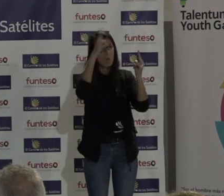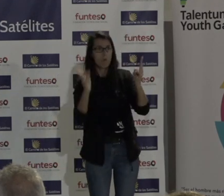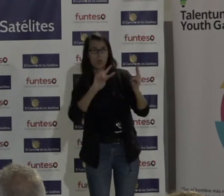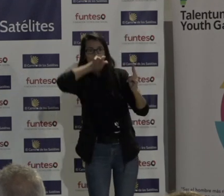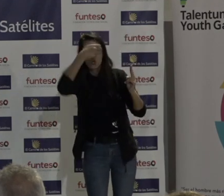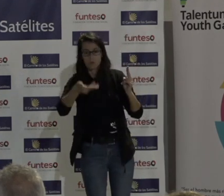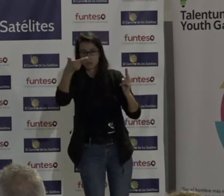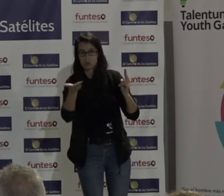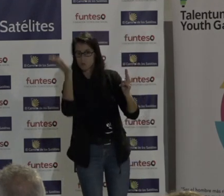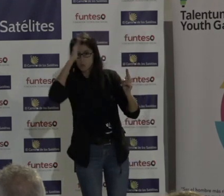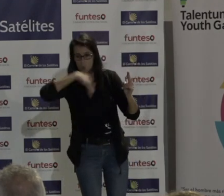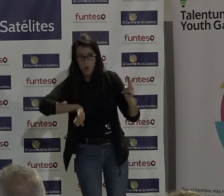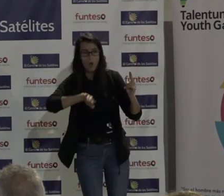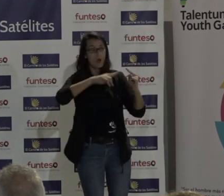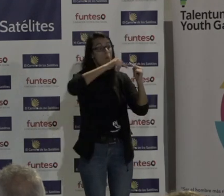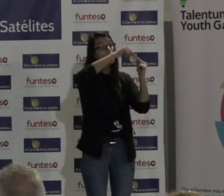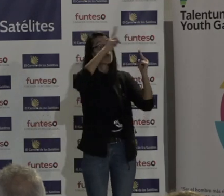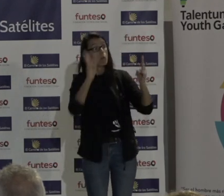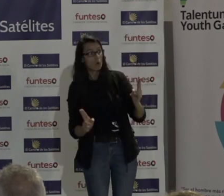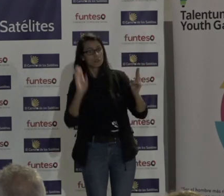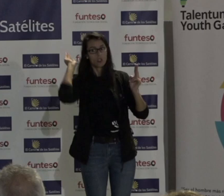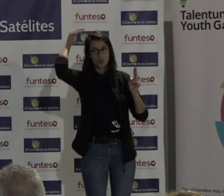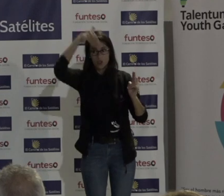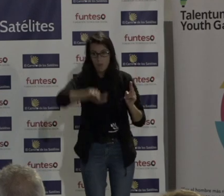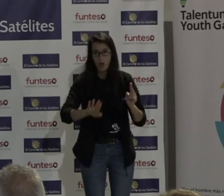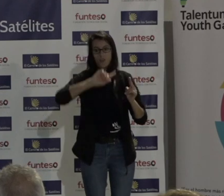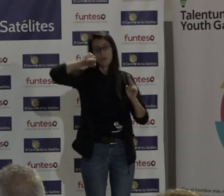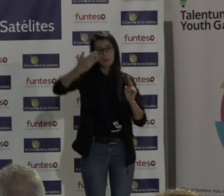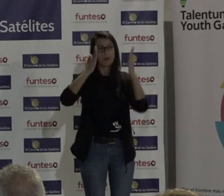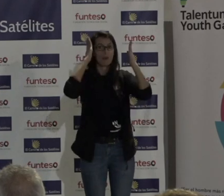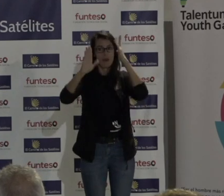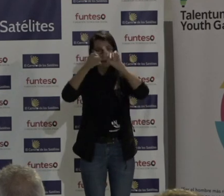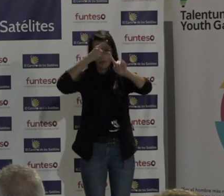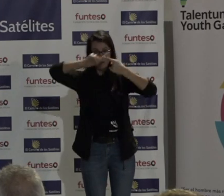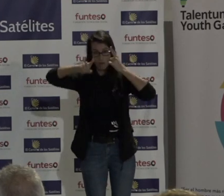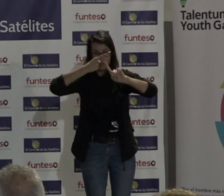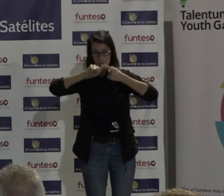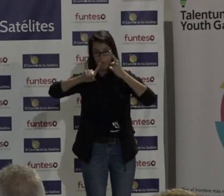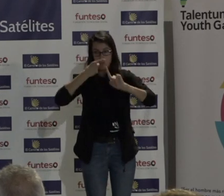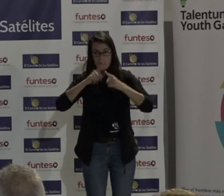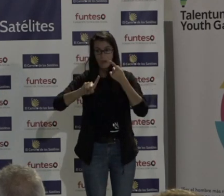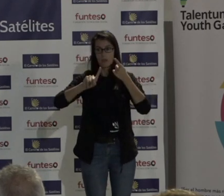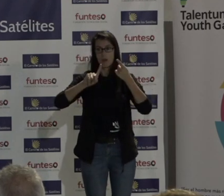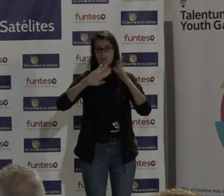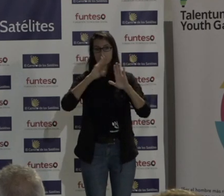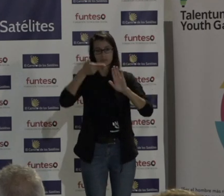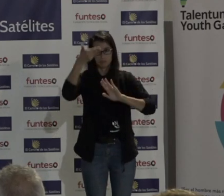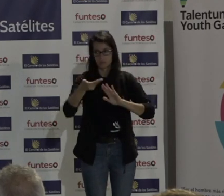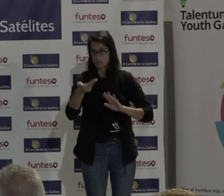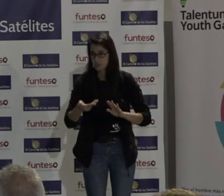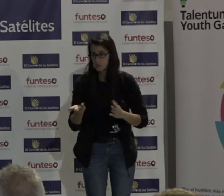Marín. Puente romano en su origen, que luego en la Edad Media, por su importancia, fue